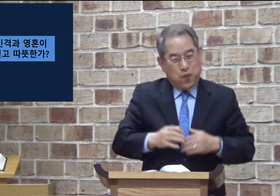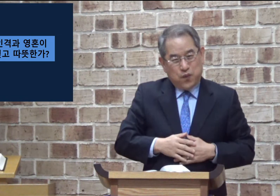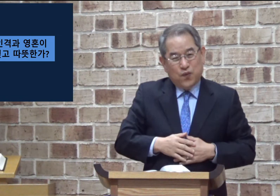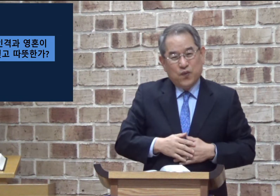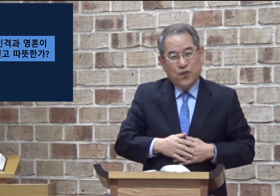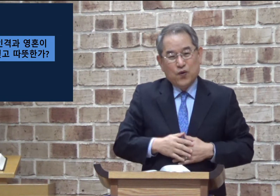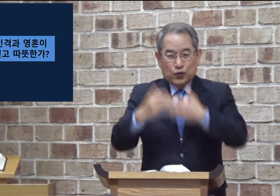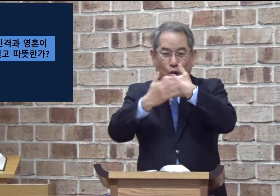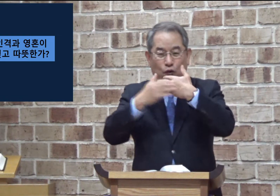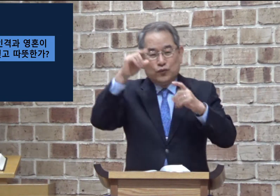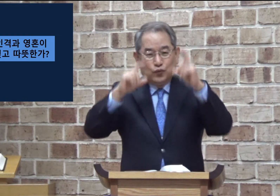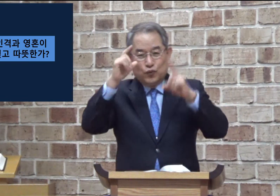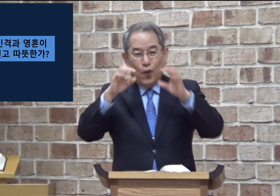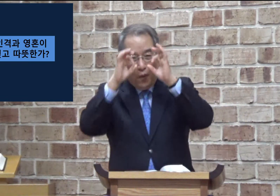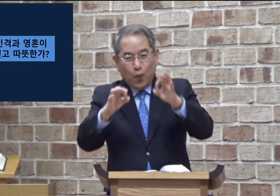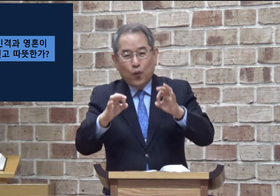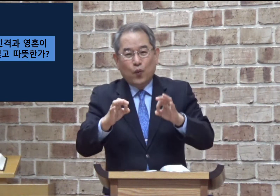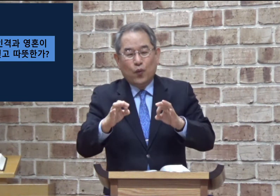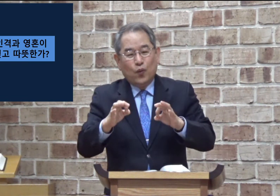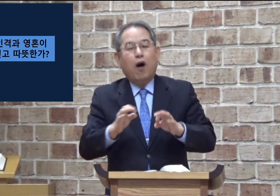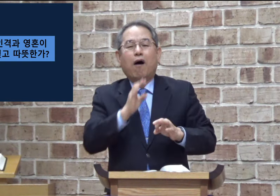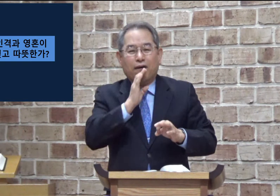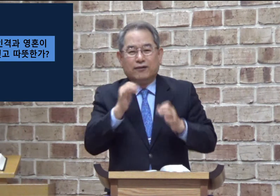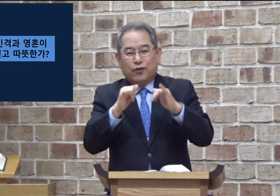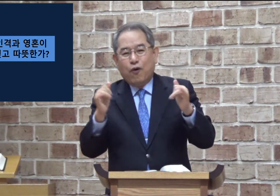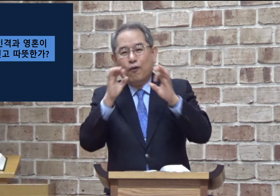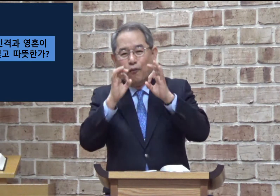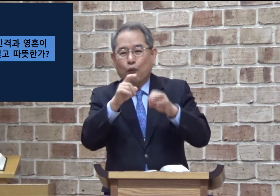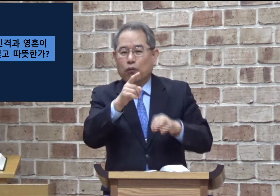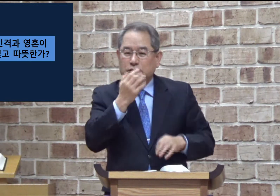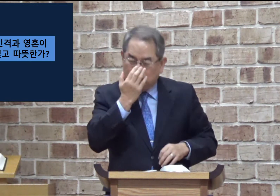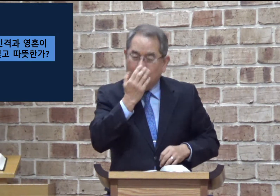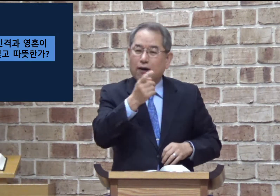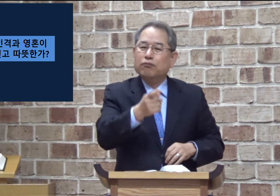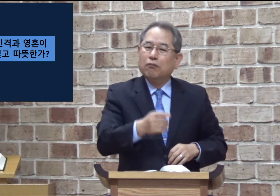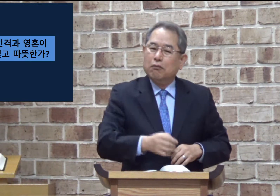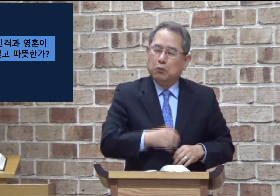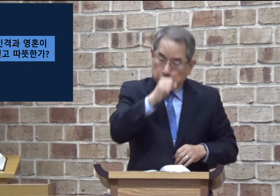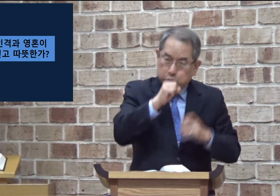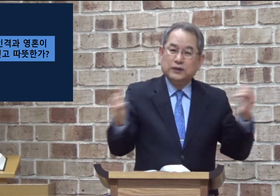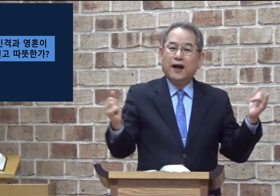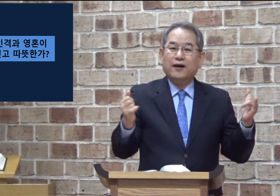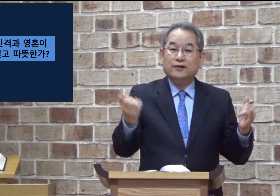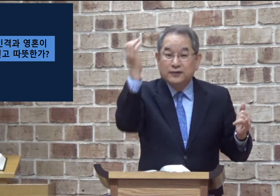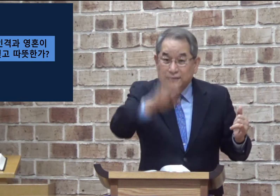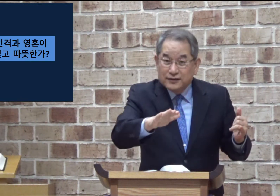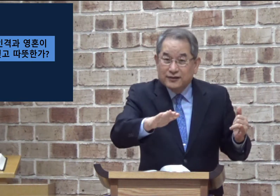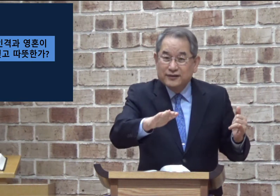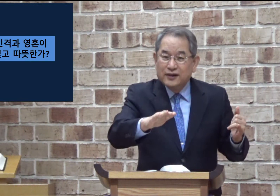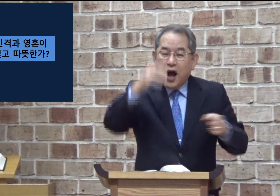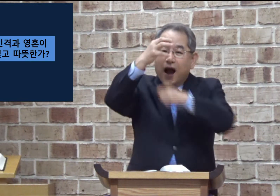하나님이 우리를 보실 때와 사람들 사이에 볼 때 이 두 가지 모습이